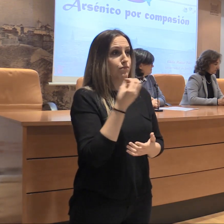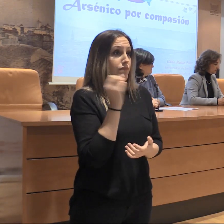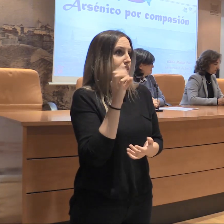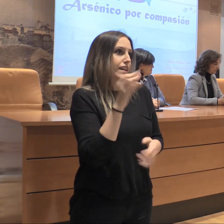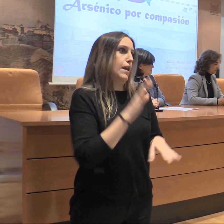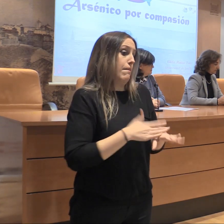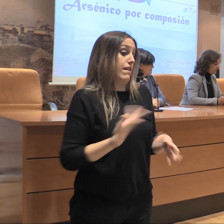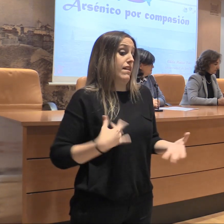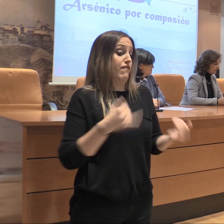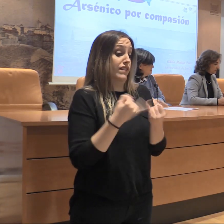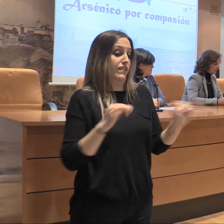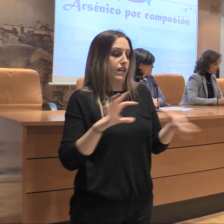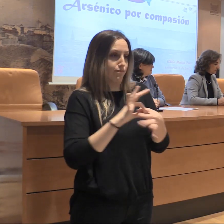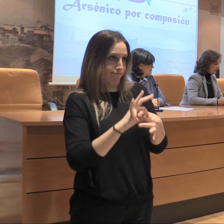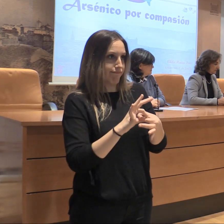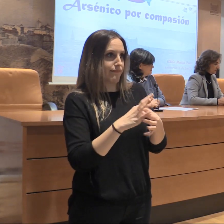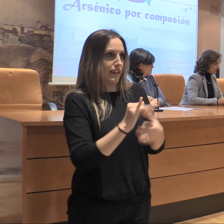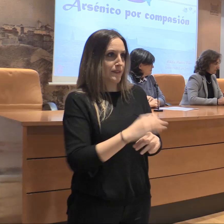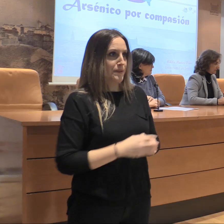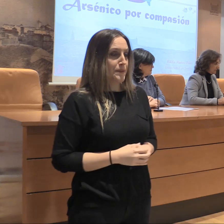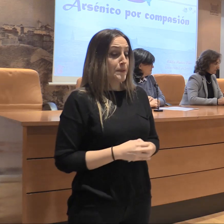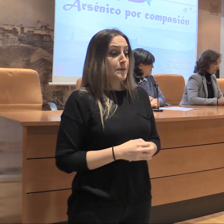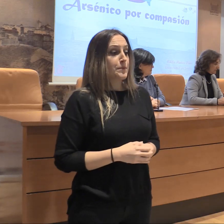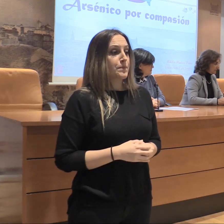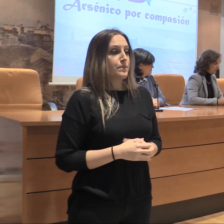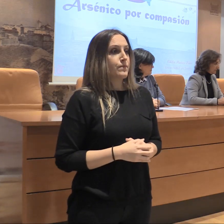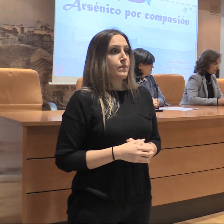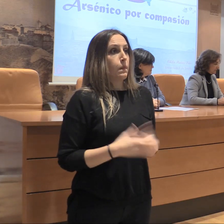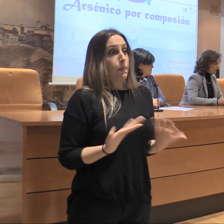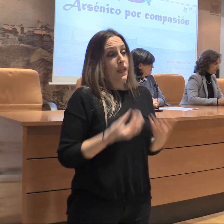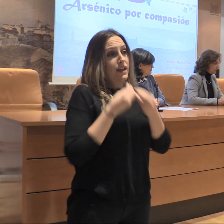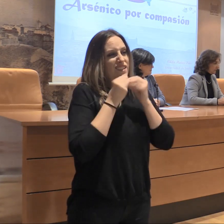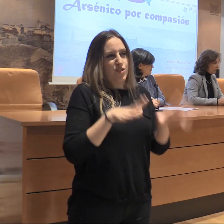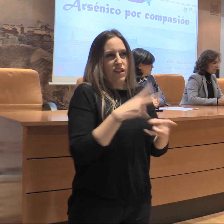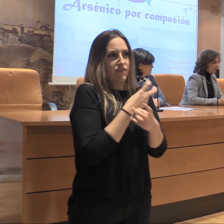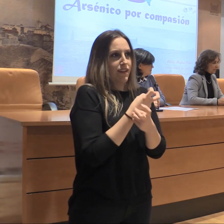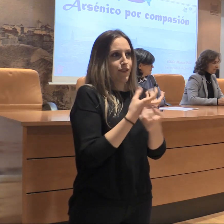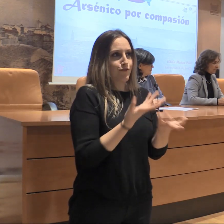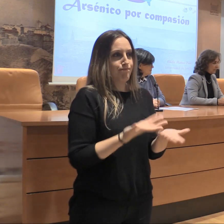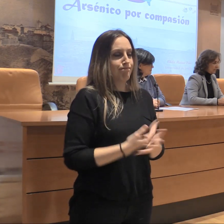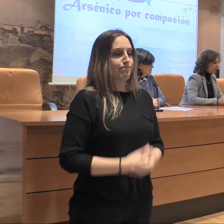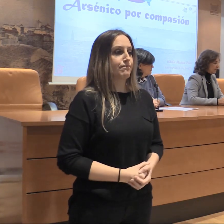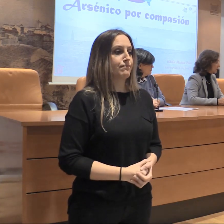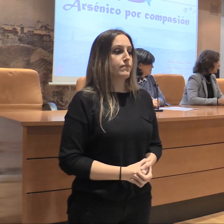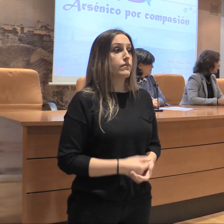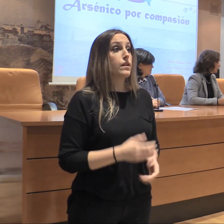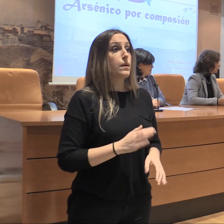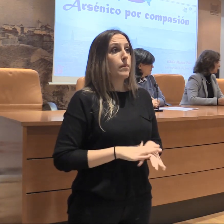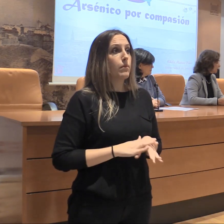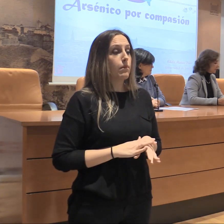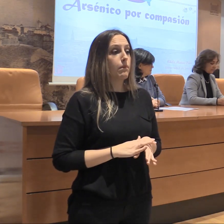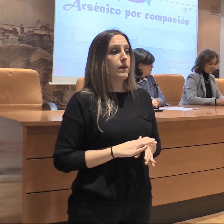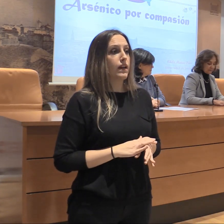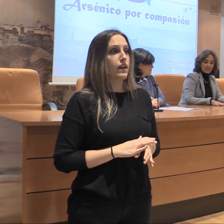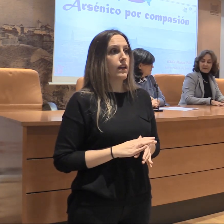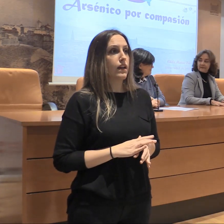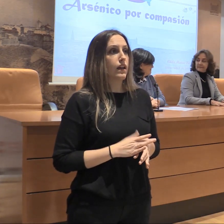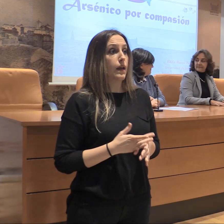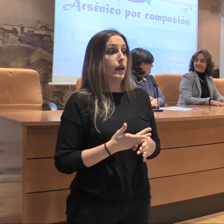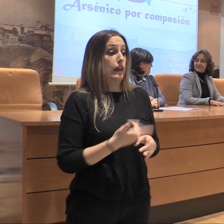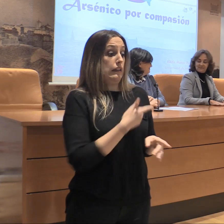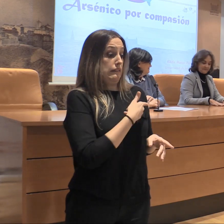para nuestro festival Mazapa Noir que la historia del veneno. Para presentarnos a